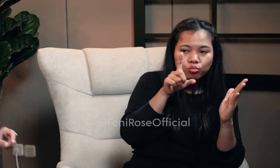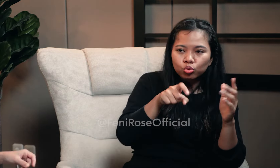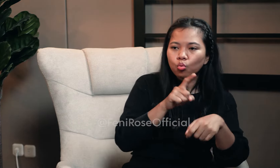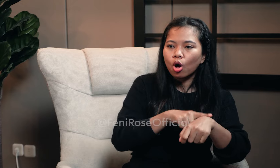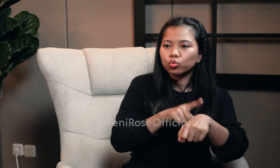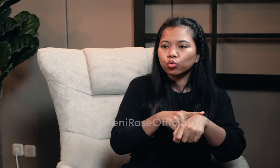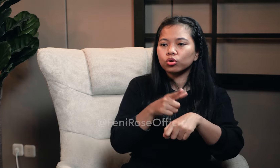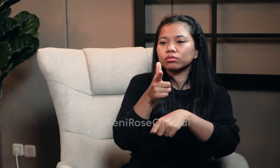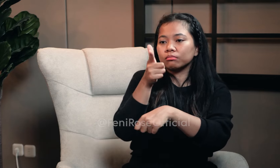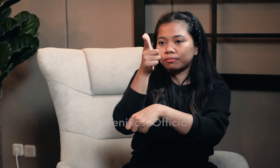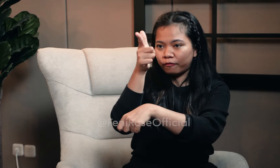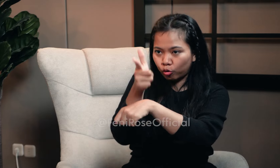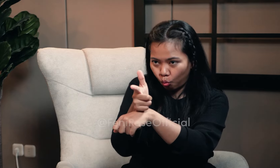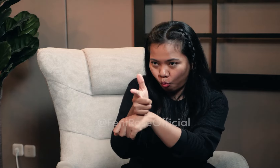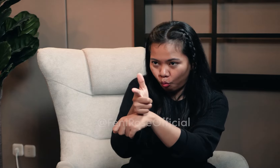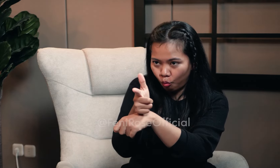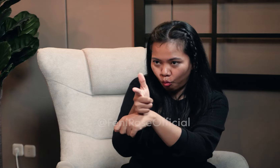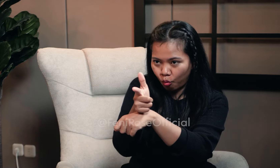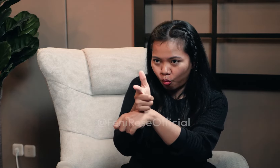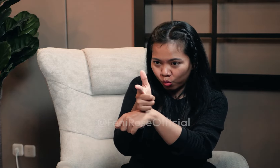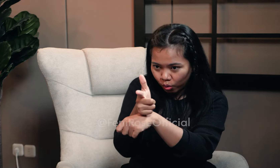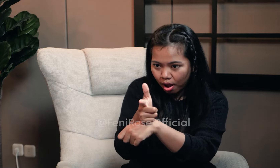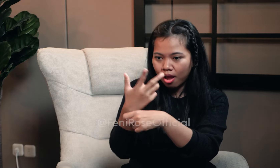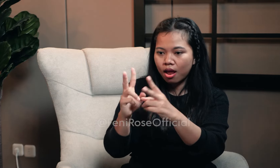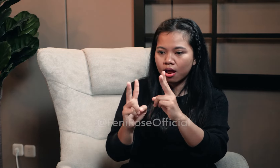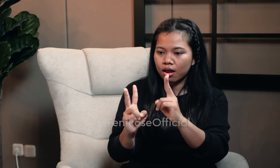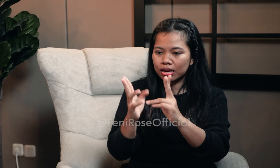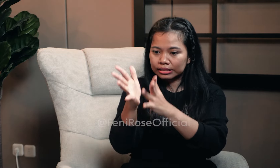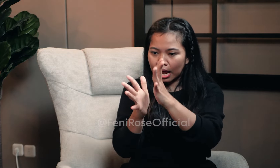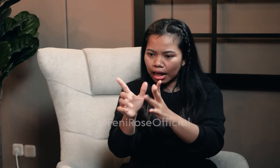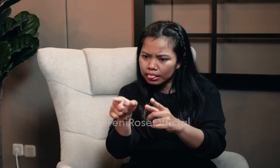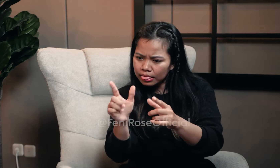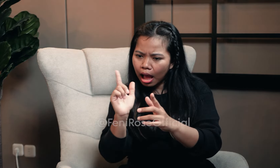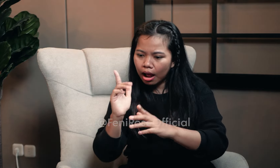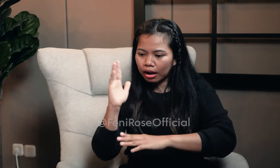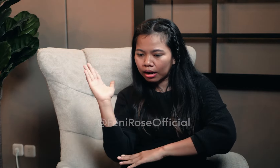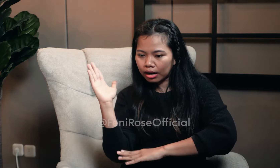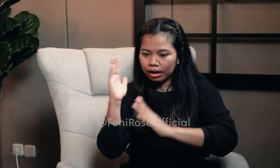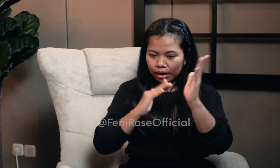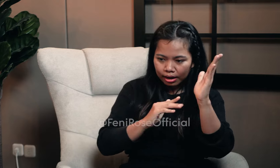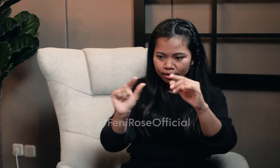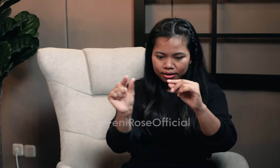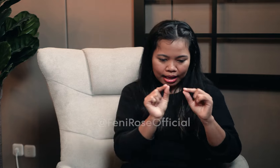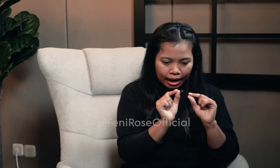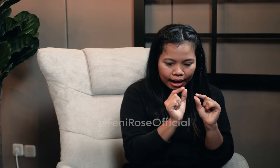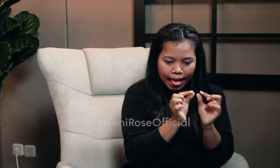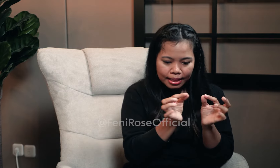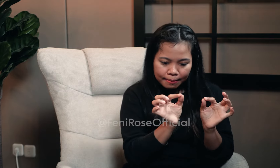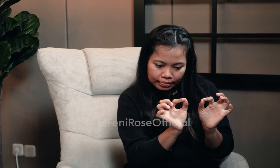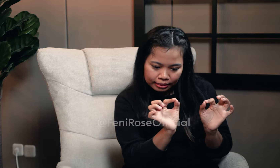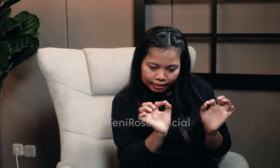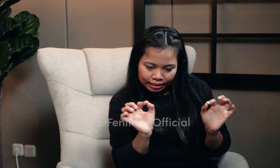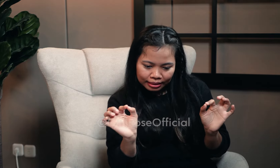baru kan otomatis perlu waktu untuk diobservasi contohnya pengambilan video isyarat lokasi tangan